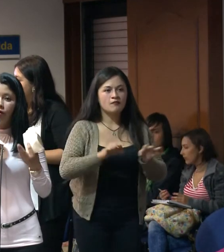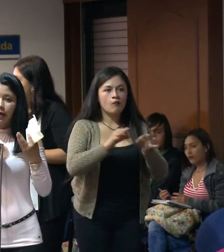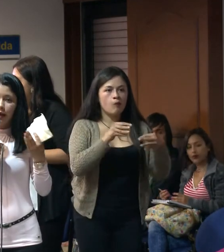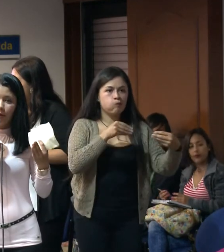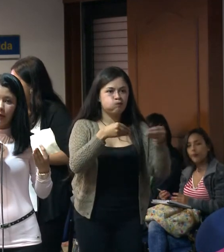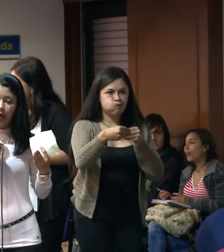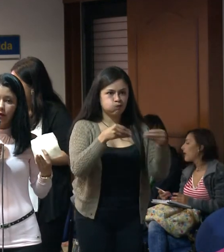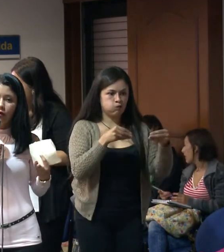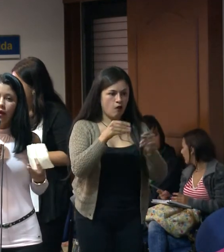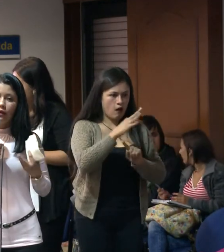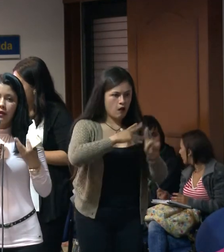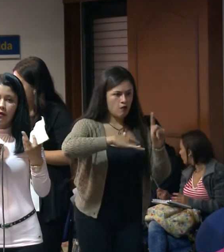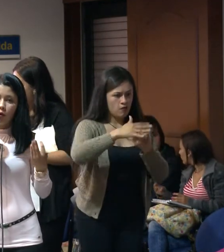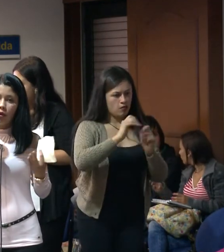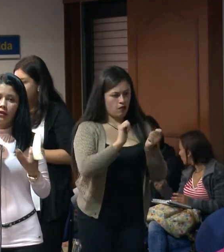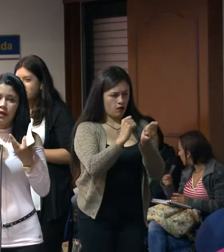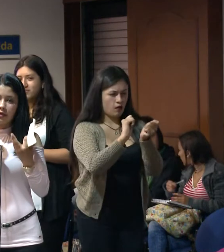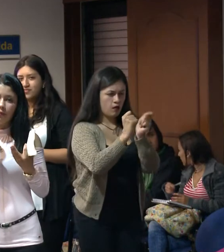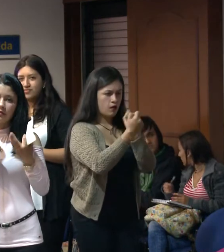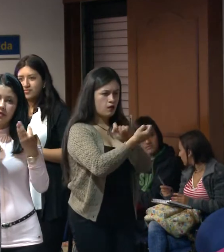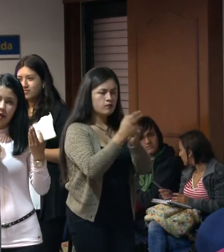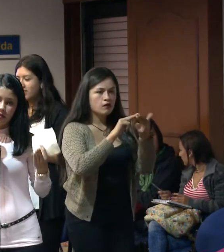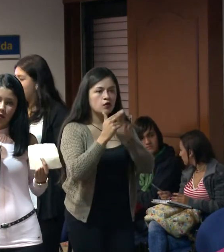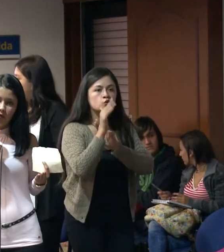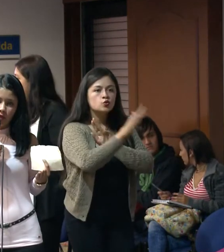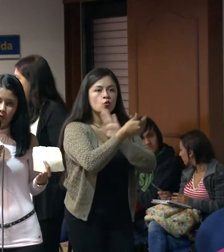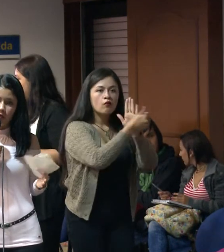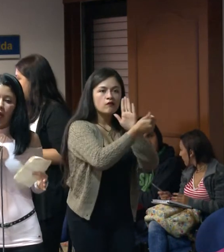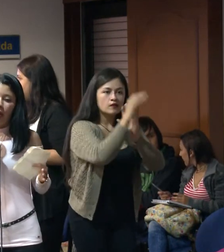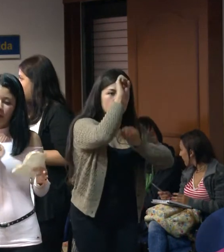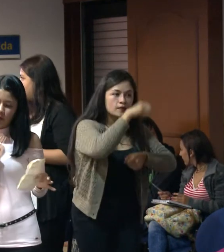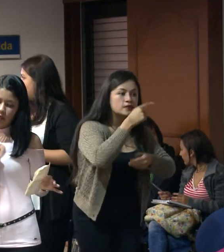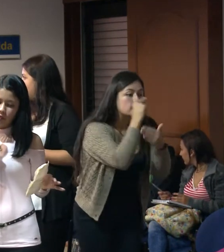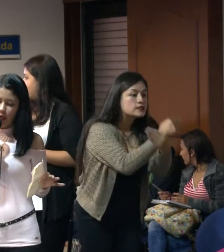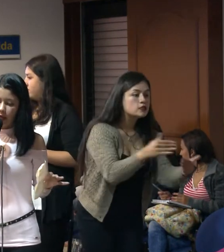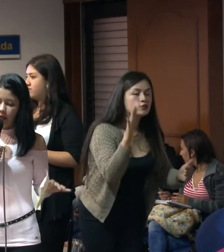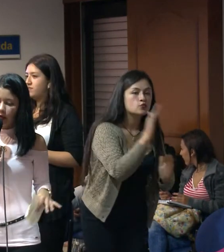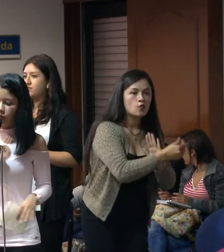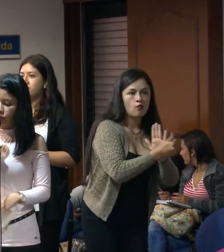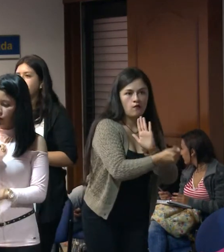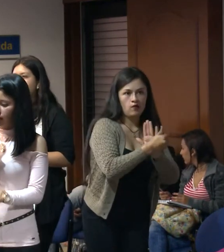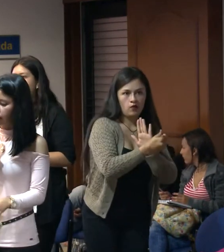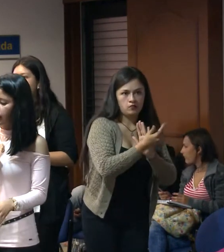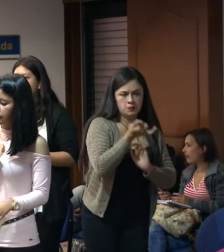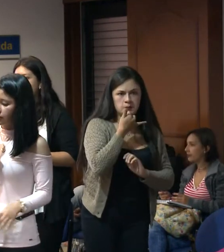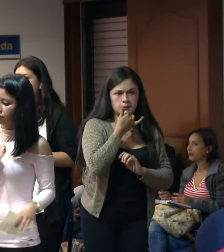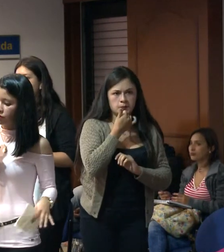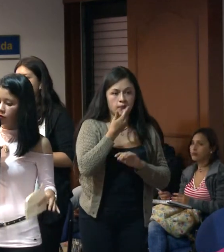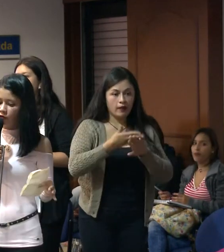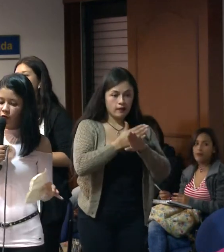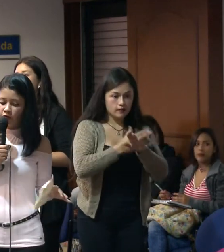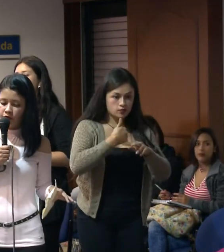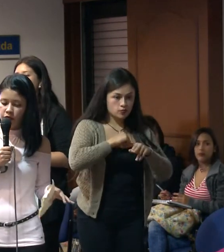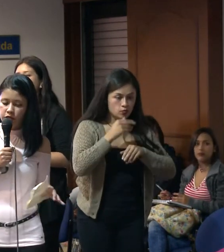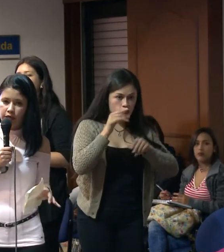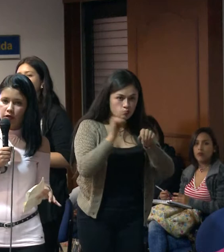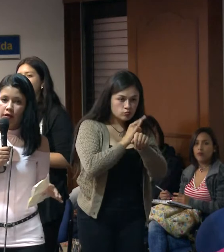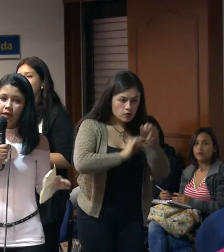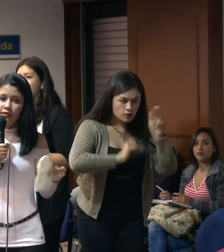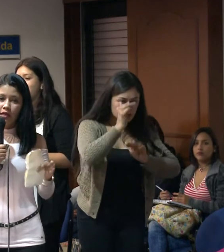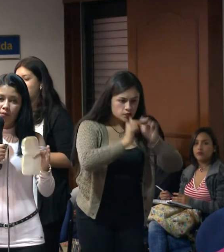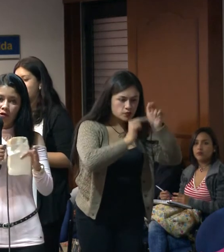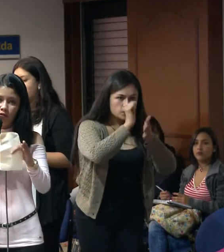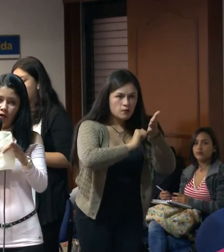que fuera cambiando teniendo en cuenta las capacidades de los niños. Entonces, digamos, los materiales que nosotros fuimos